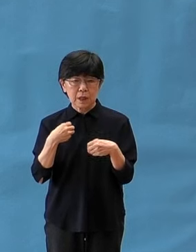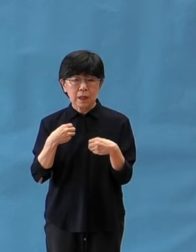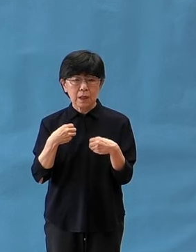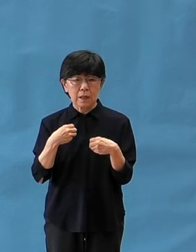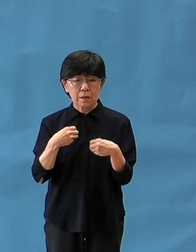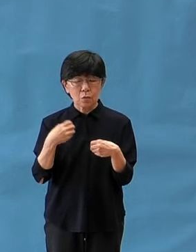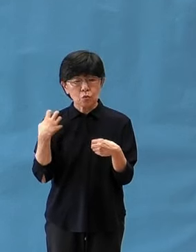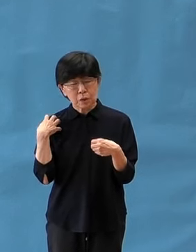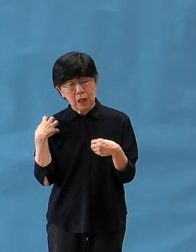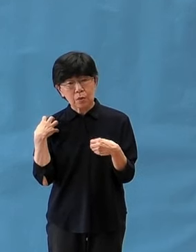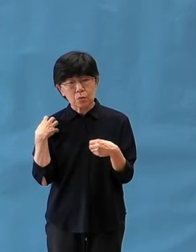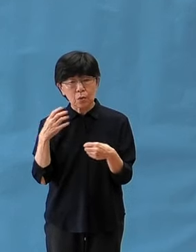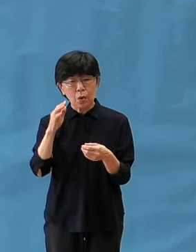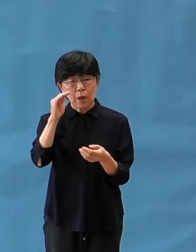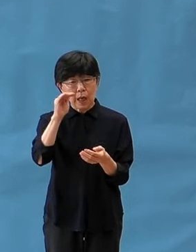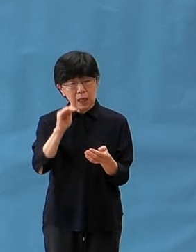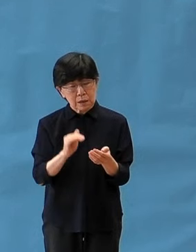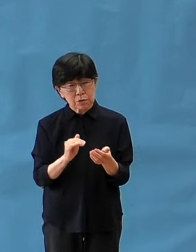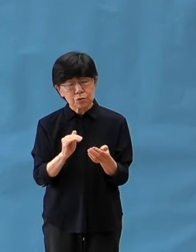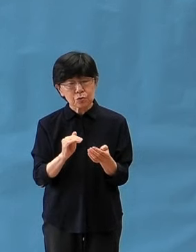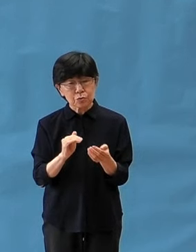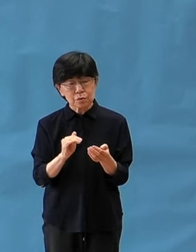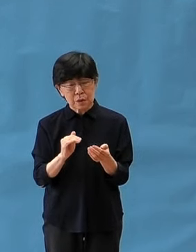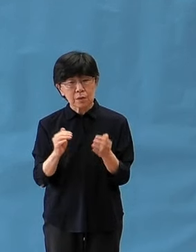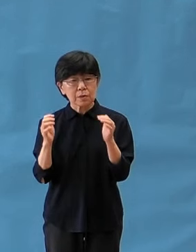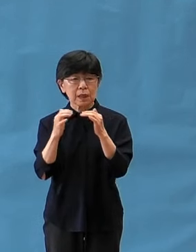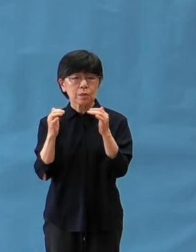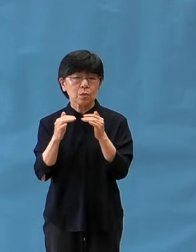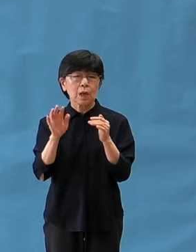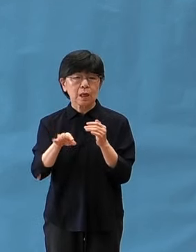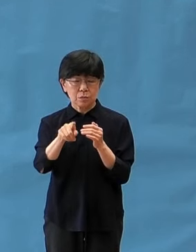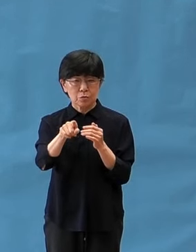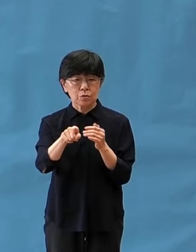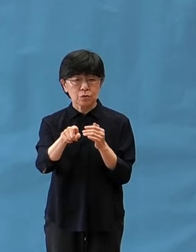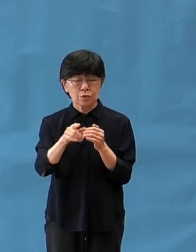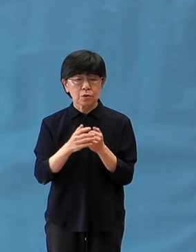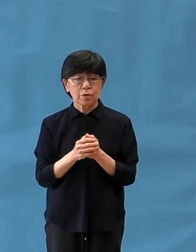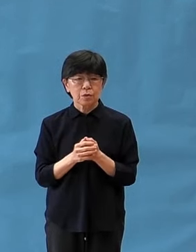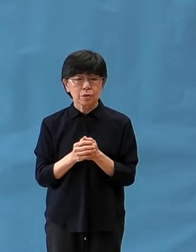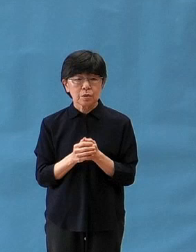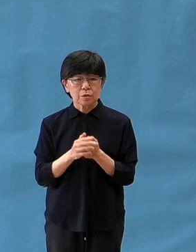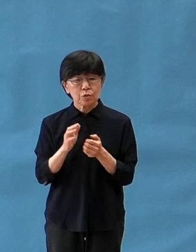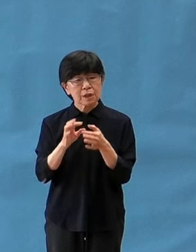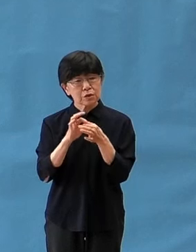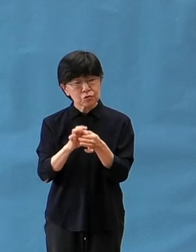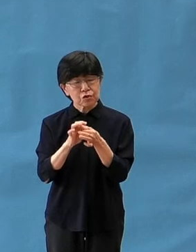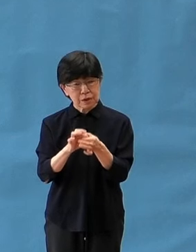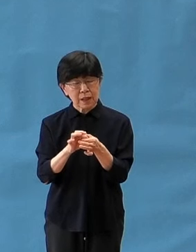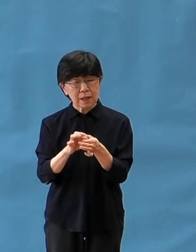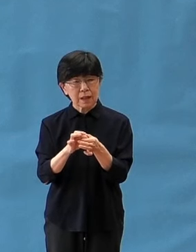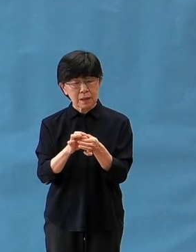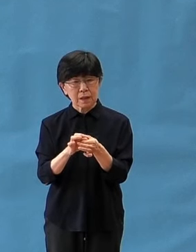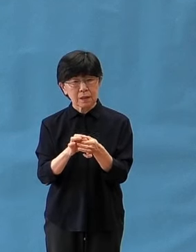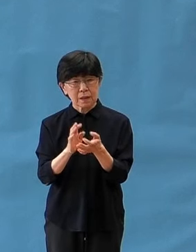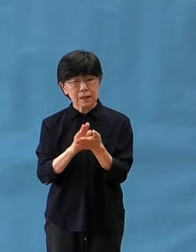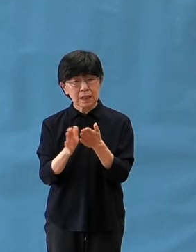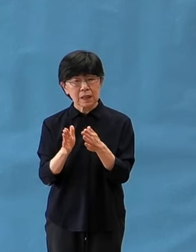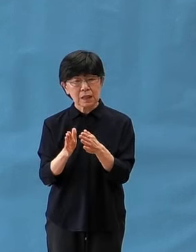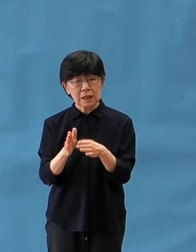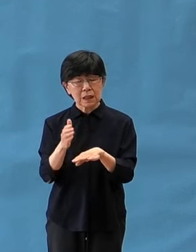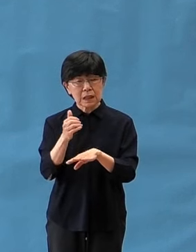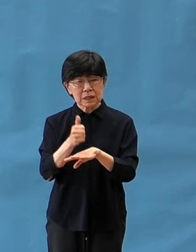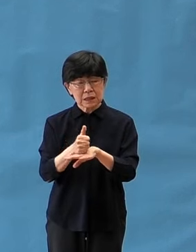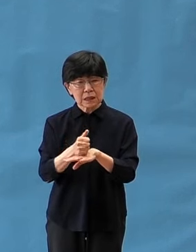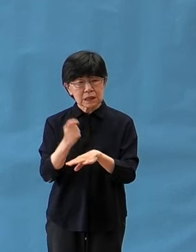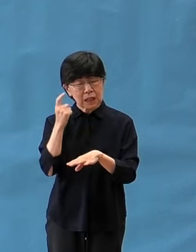検討するっていう話が出てますけども、まあ、かねてからあのこの話題についてあの知事ご発言がありましたけども、どのようなご所